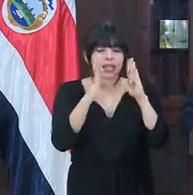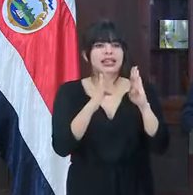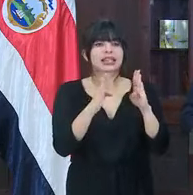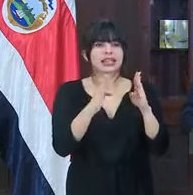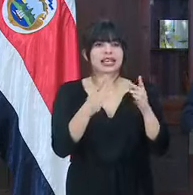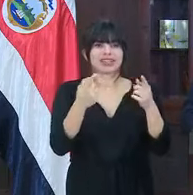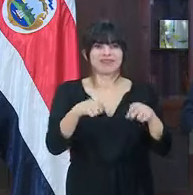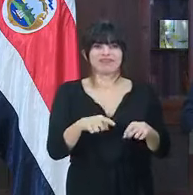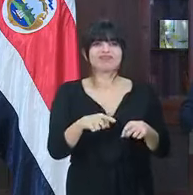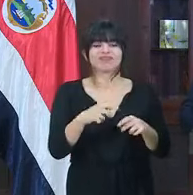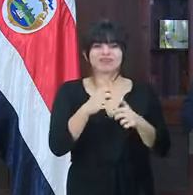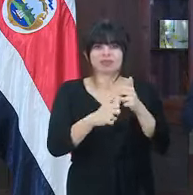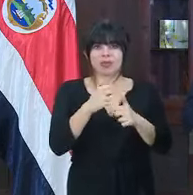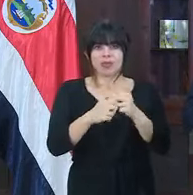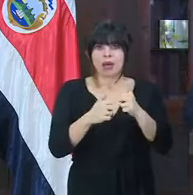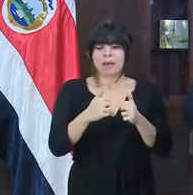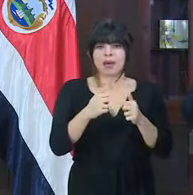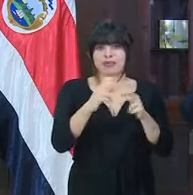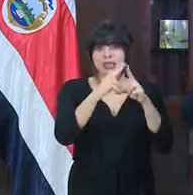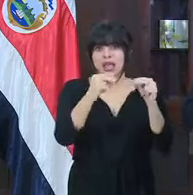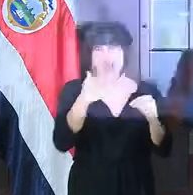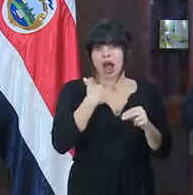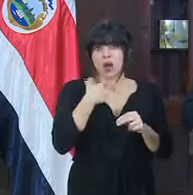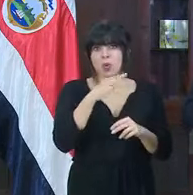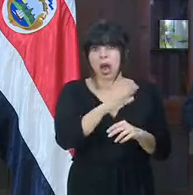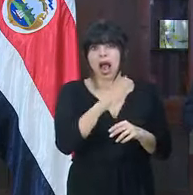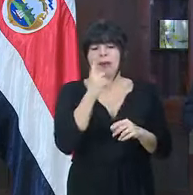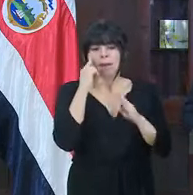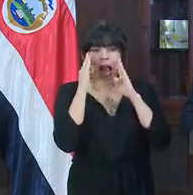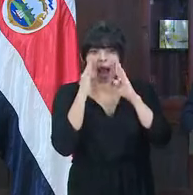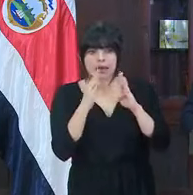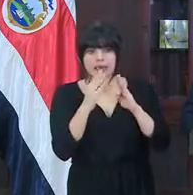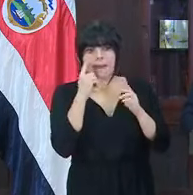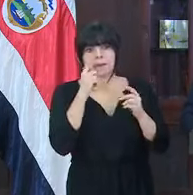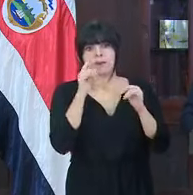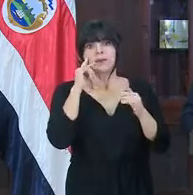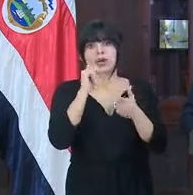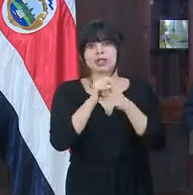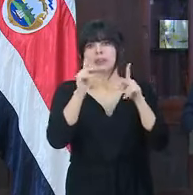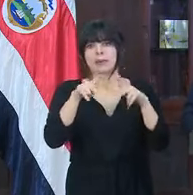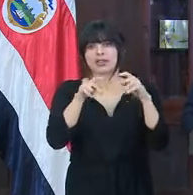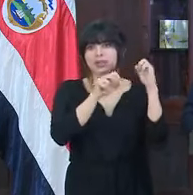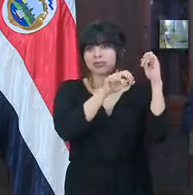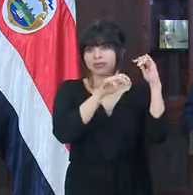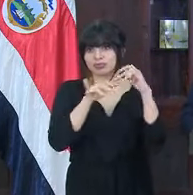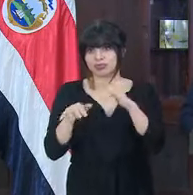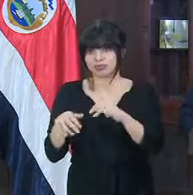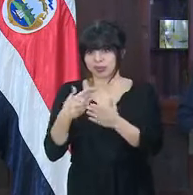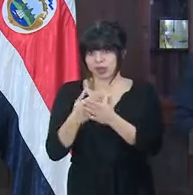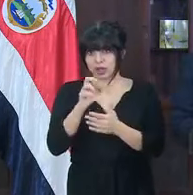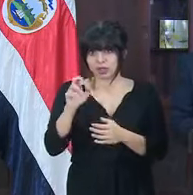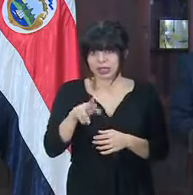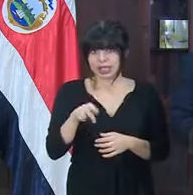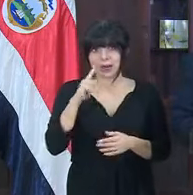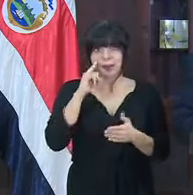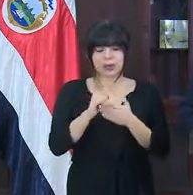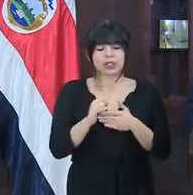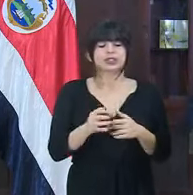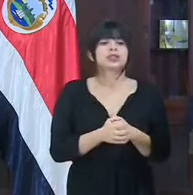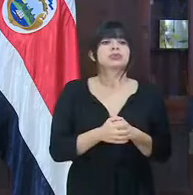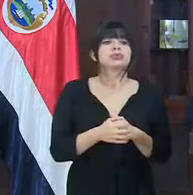que enfrenta Nicaragua y que provoca los flujos migratorios que estamos viviendo.